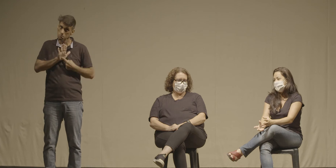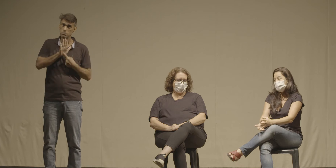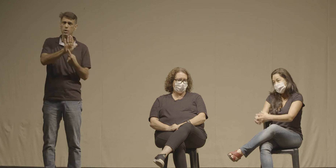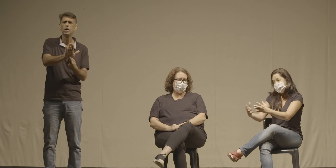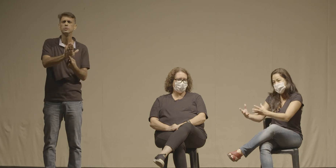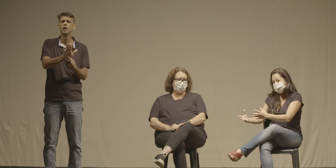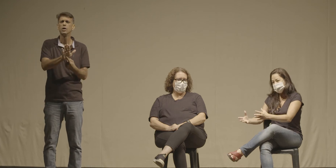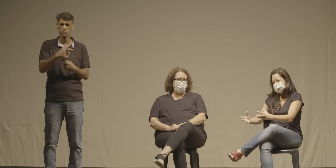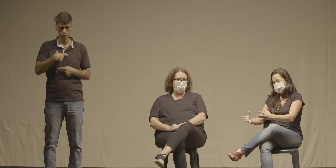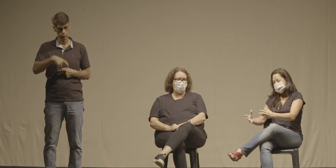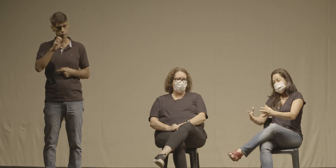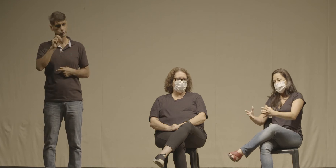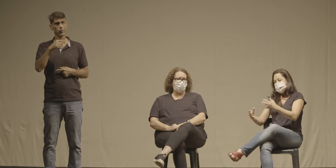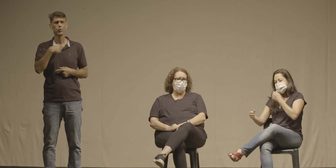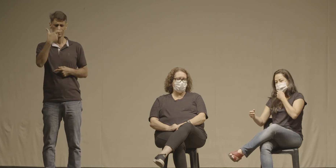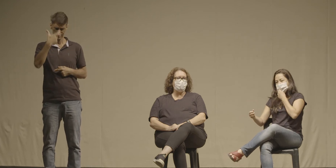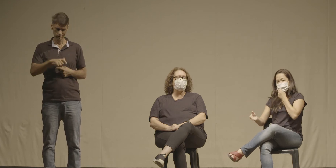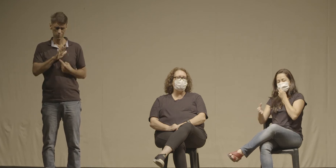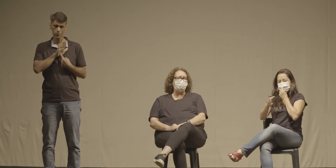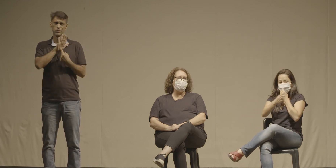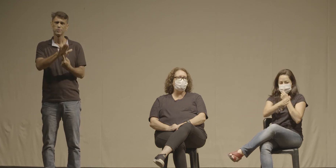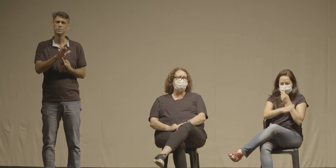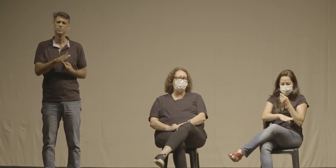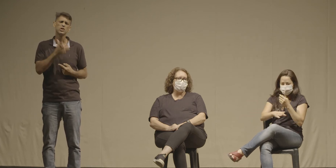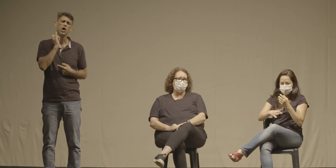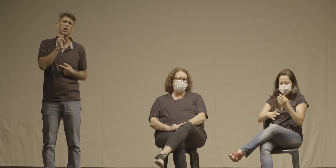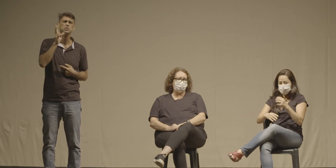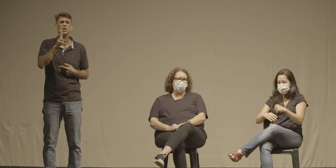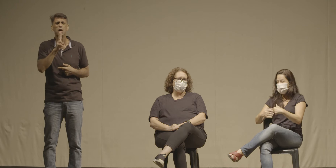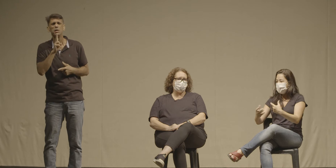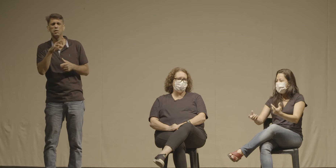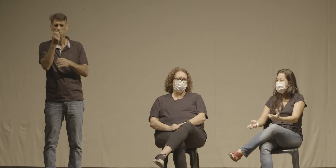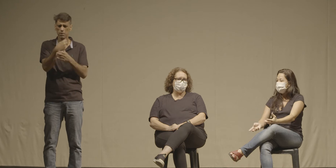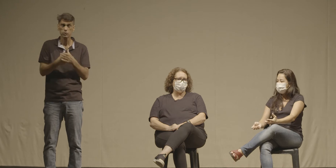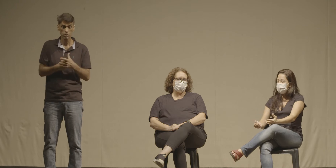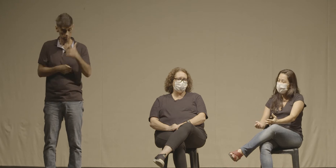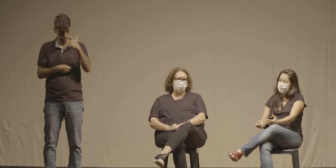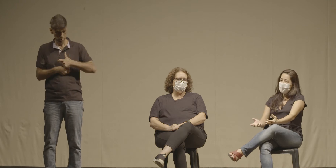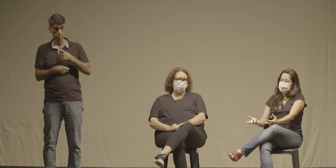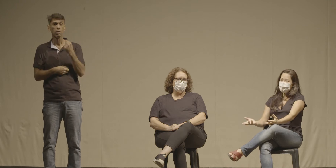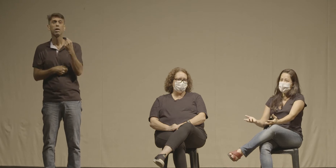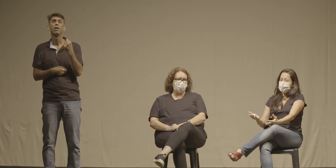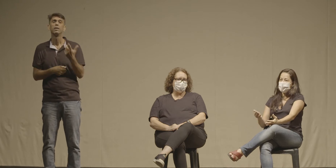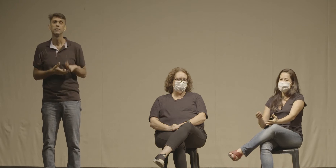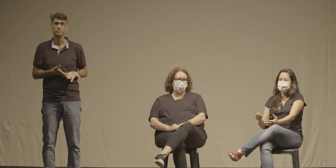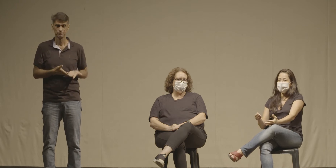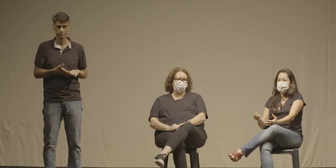mostrar o que ela é de verdade, né? Não só a história dela dentro do basquete, mas quem é essa pessoa. Você